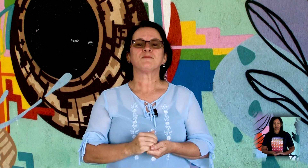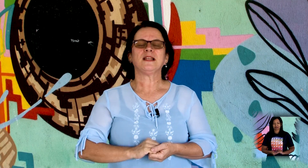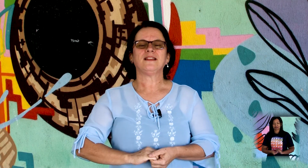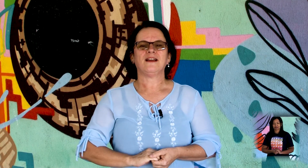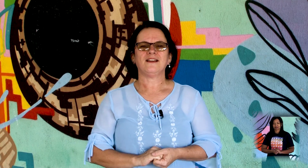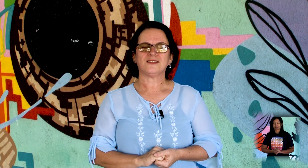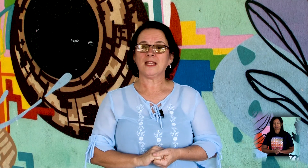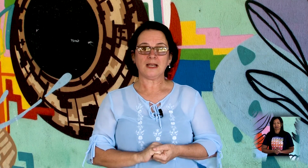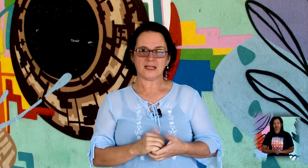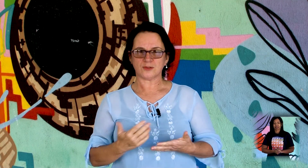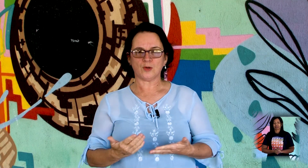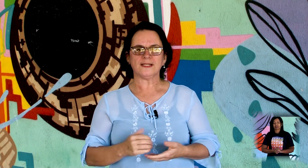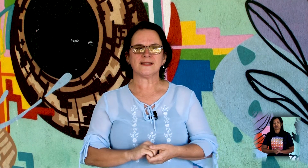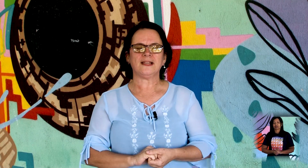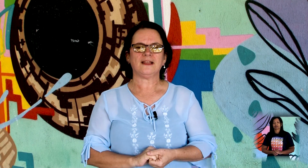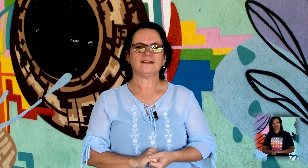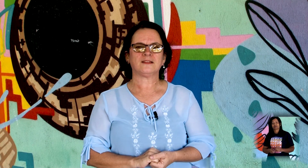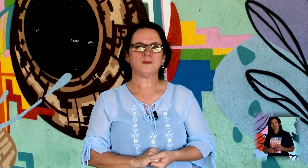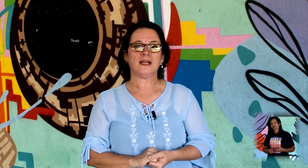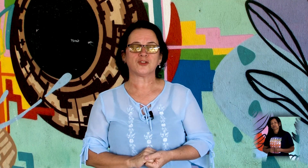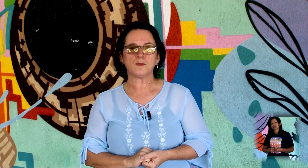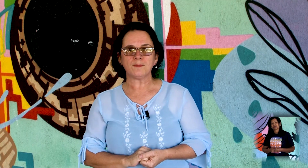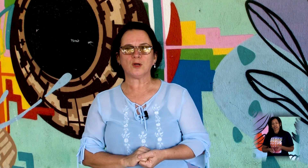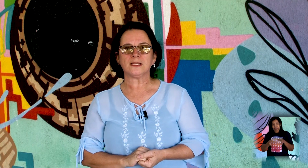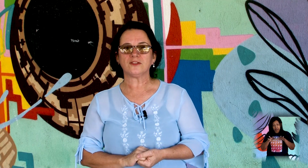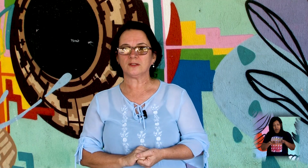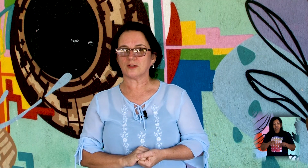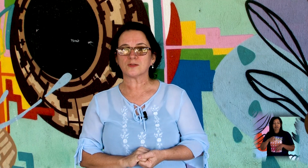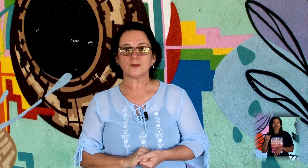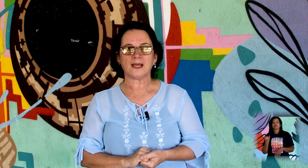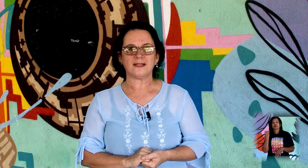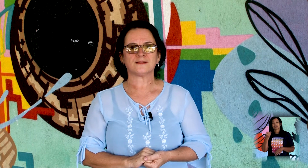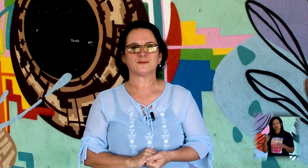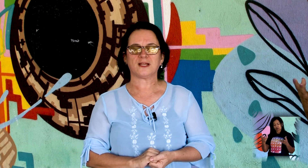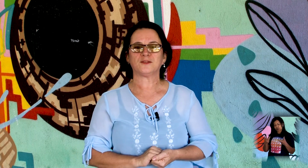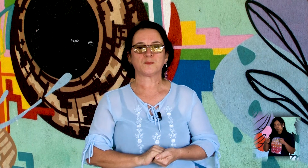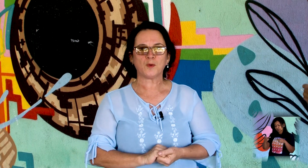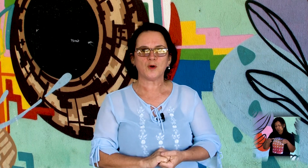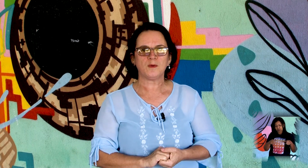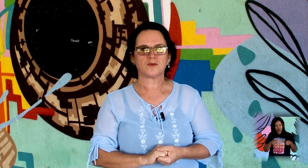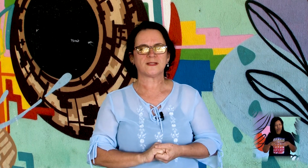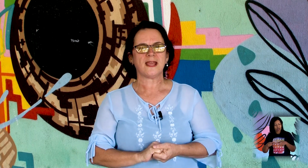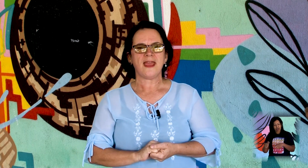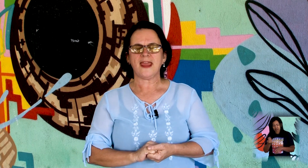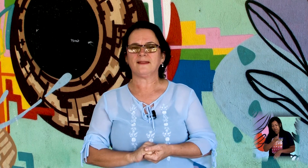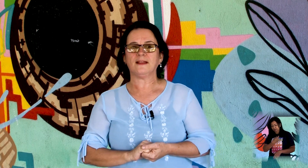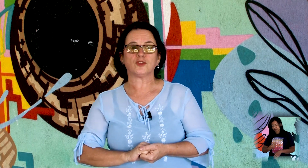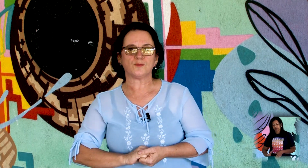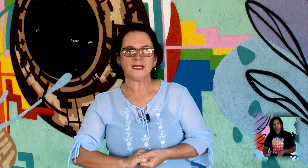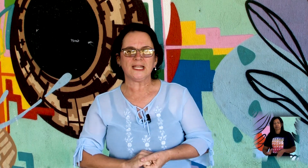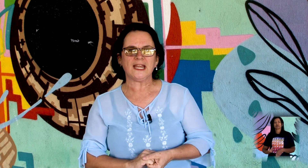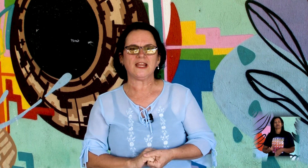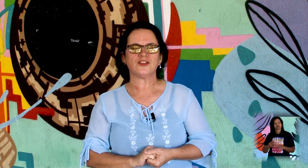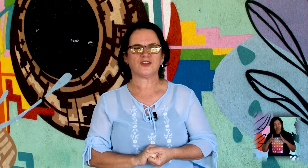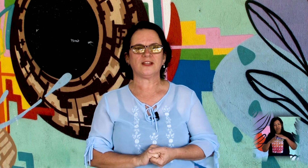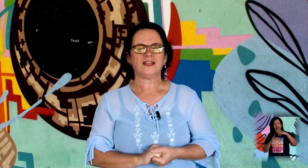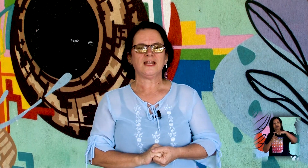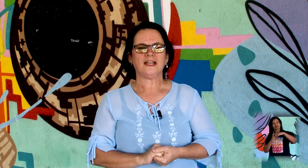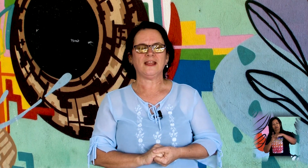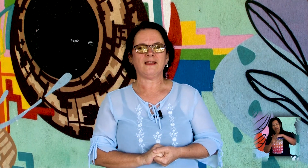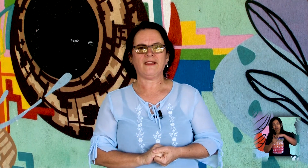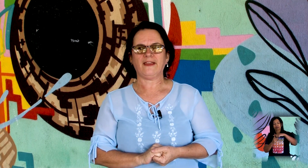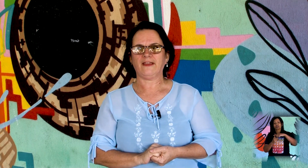Essa acessibilidade, aliás, todas, né? A acessibilidade como é importante em todos os lugares públicos, dentro de uma